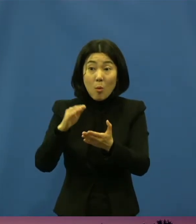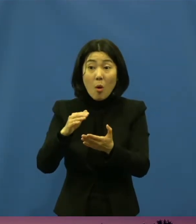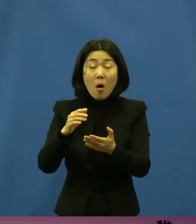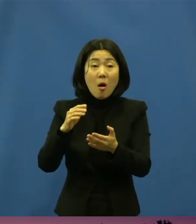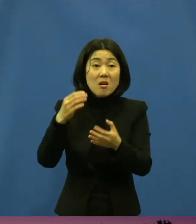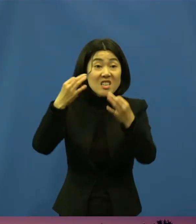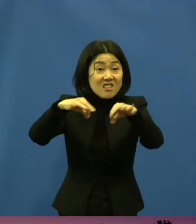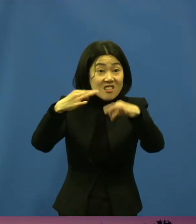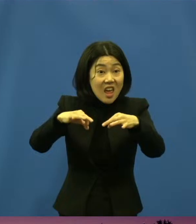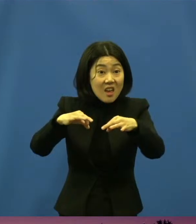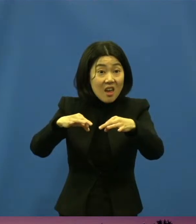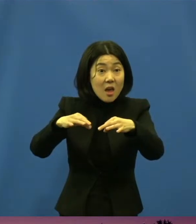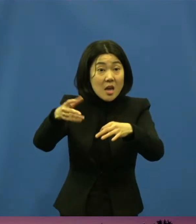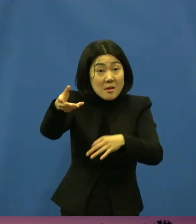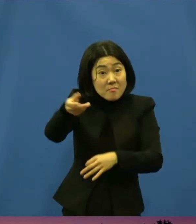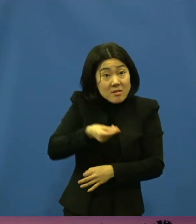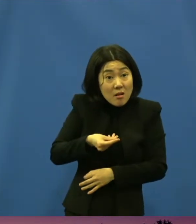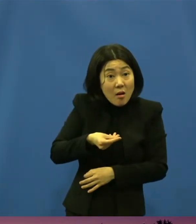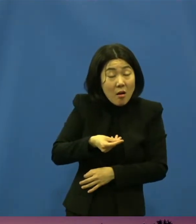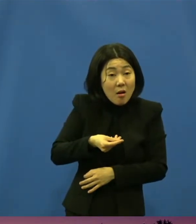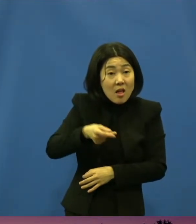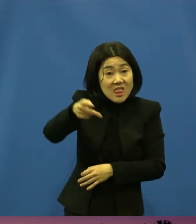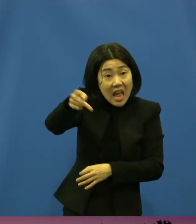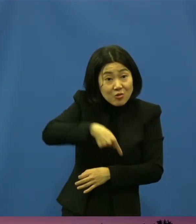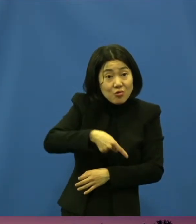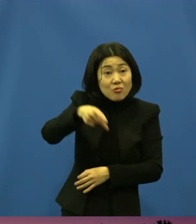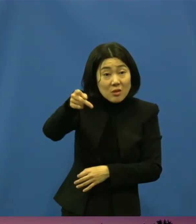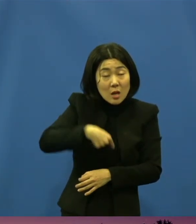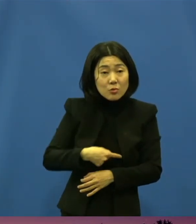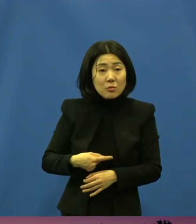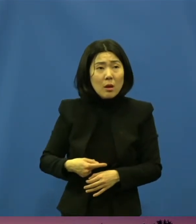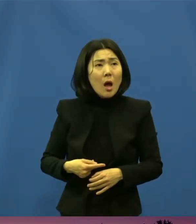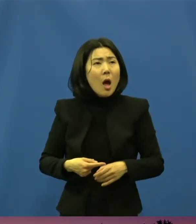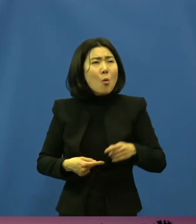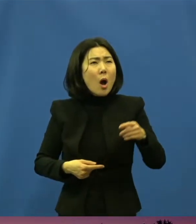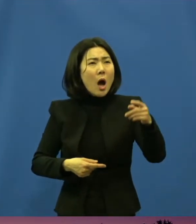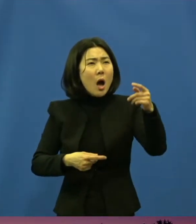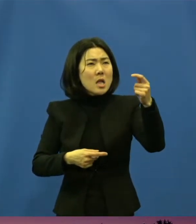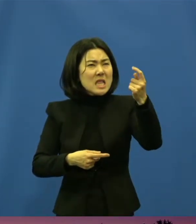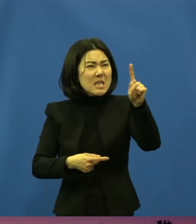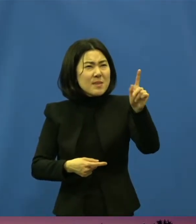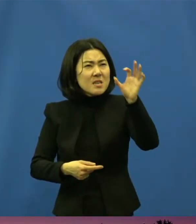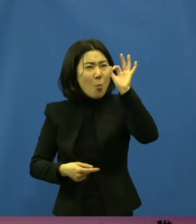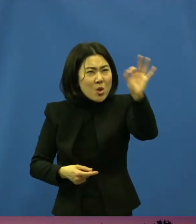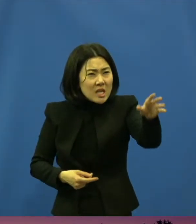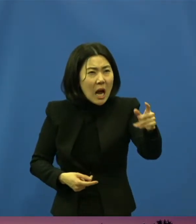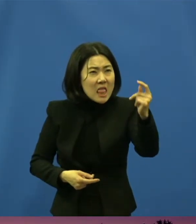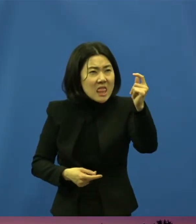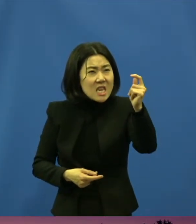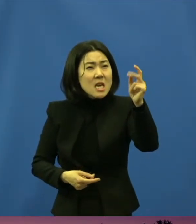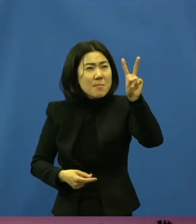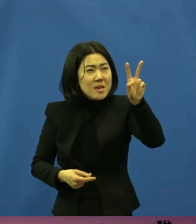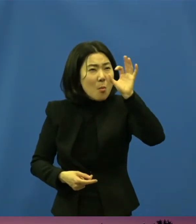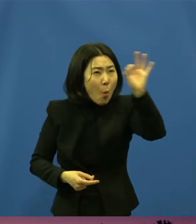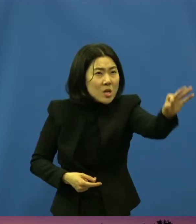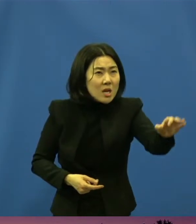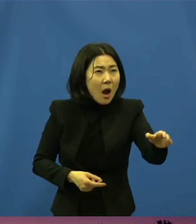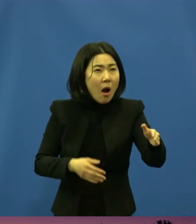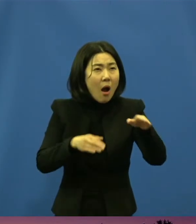빚을 내서 고급차를 타고 빚을 내서 집을 사고 결국 빚이